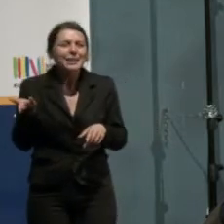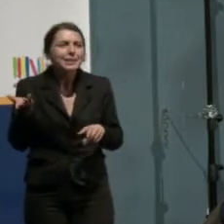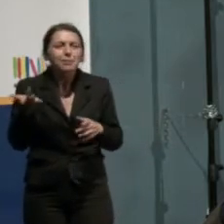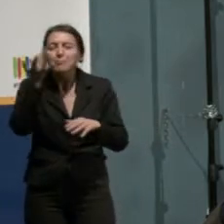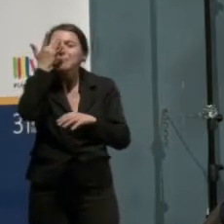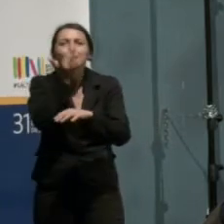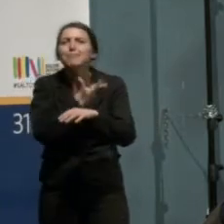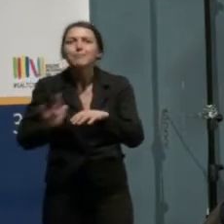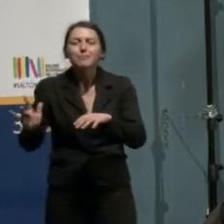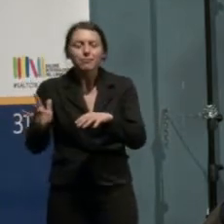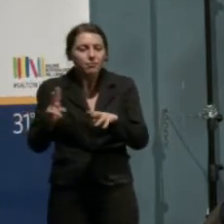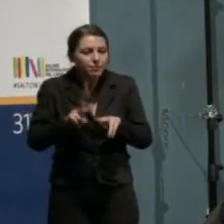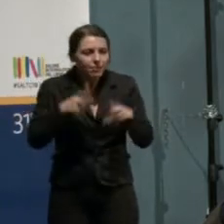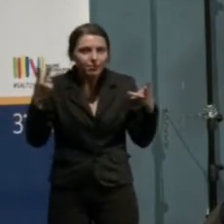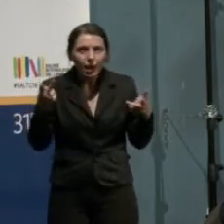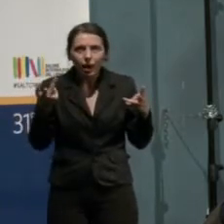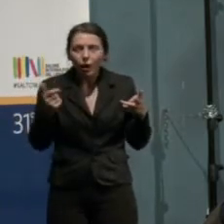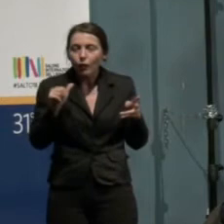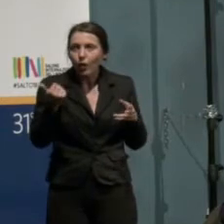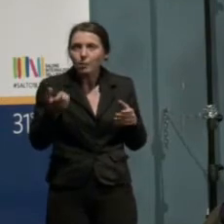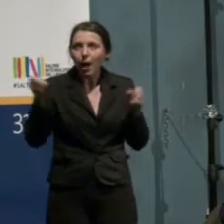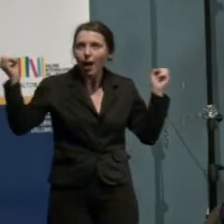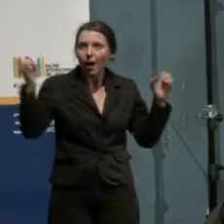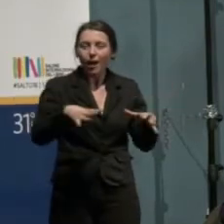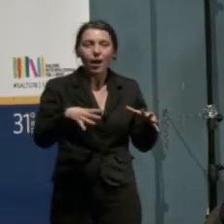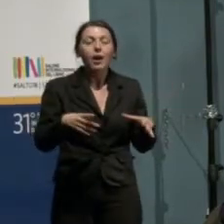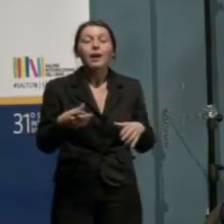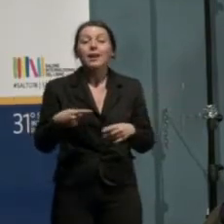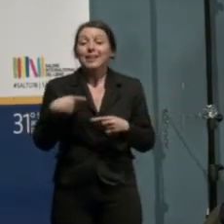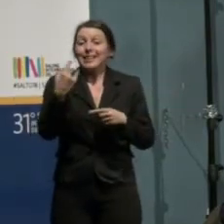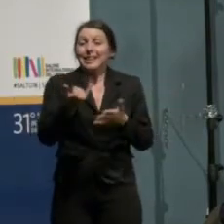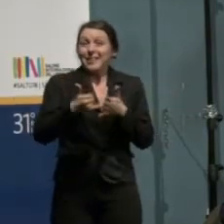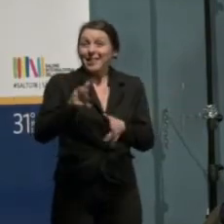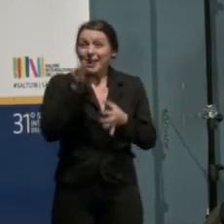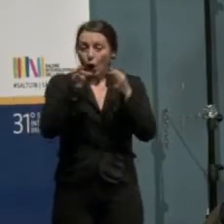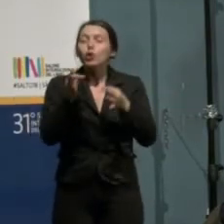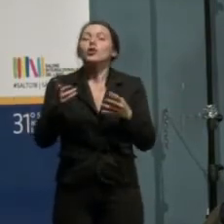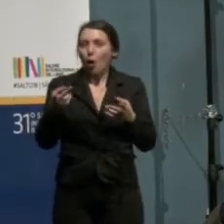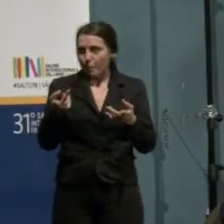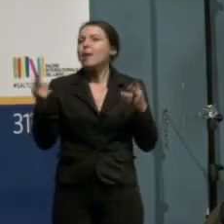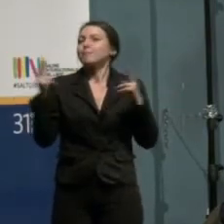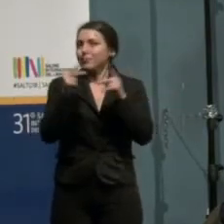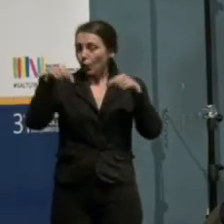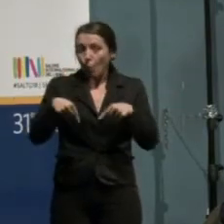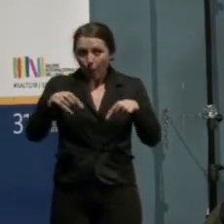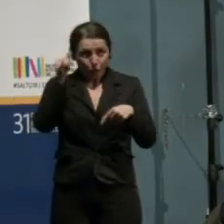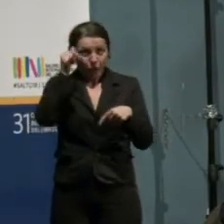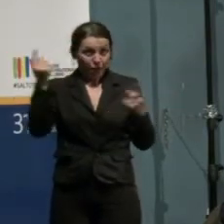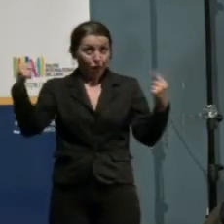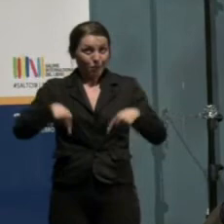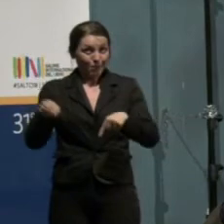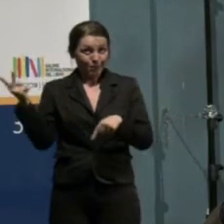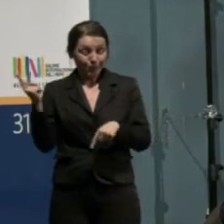ingenuità sembrava avevano portato alla luce a fine ottobre l'incontro incontreremo il incontrerete qui qui a torino in genere